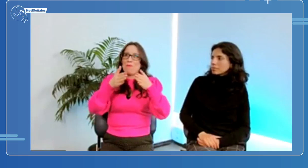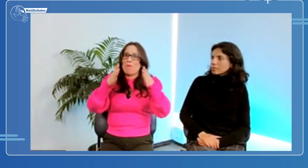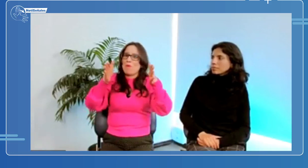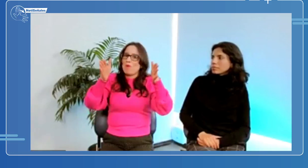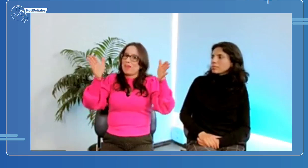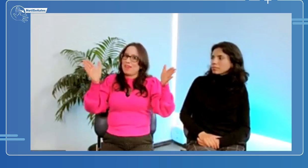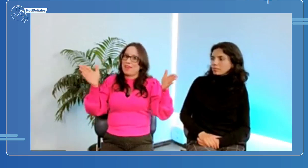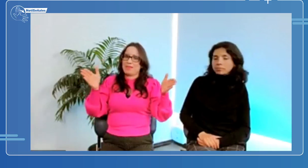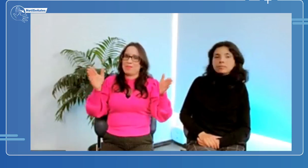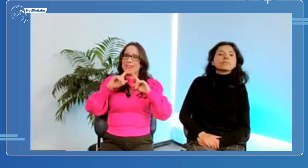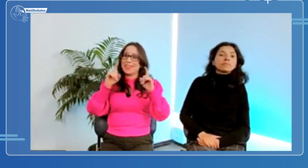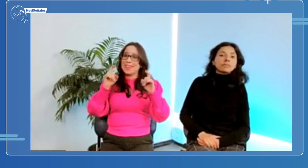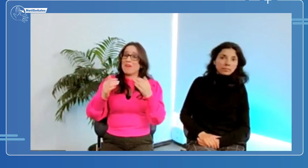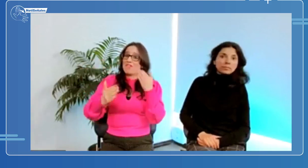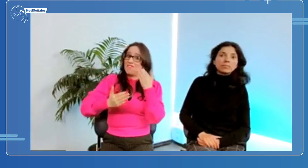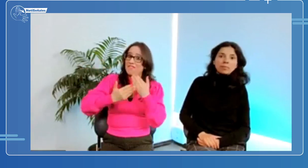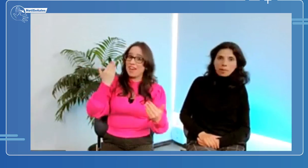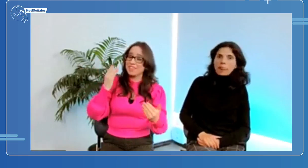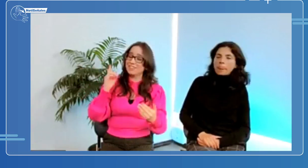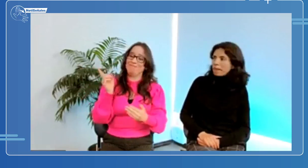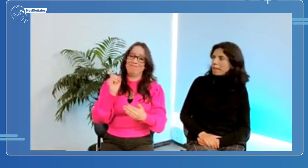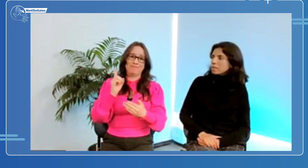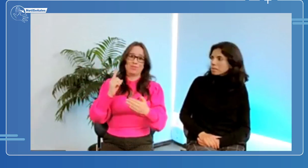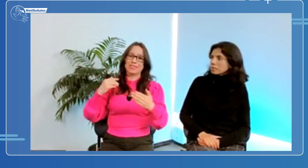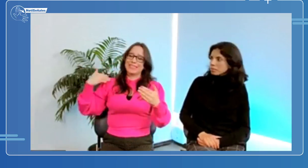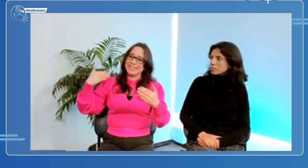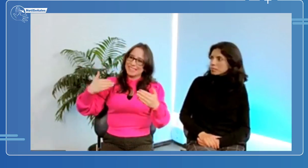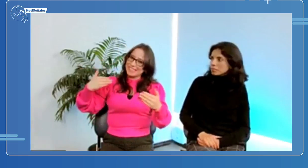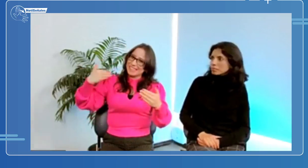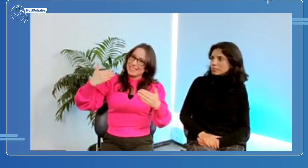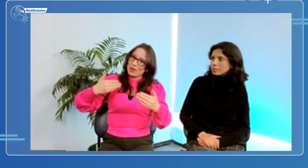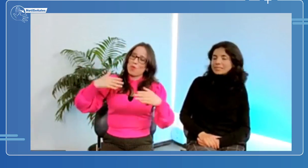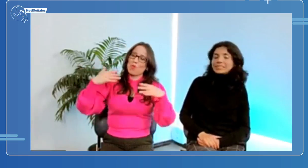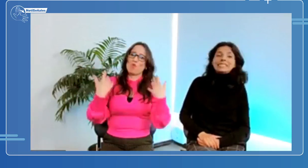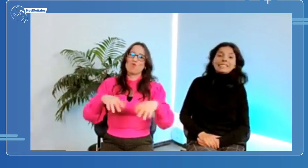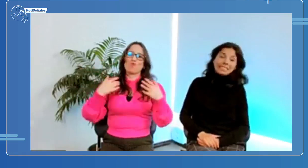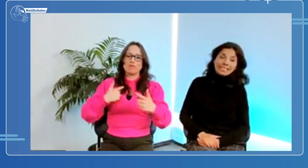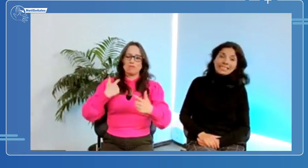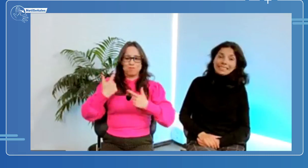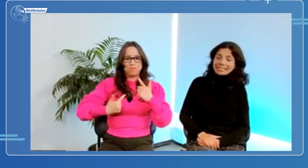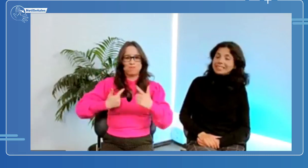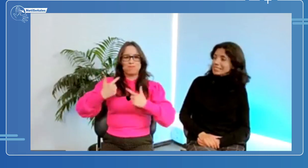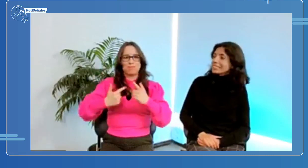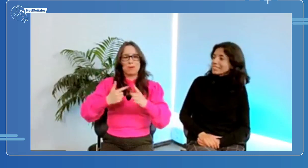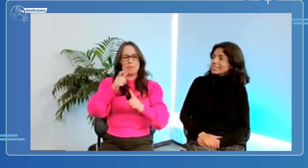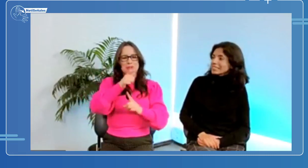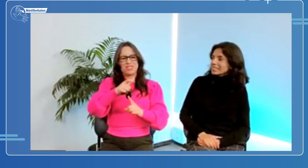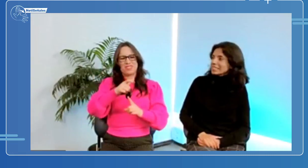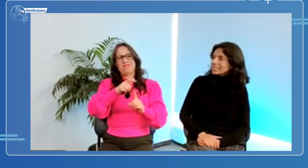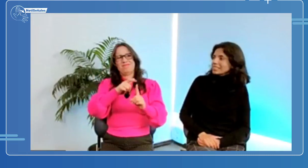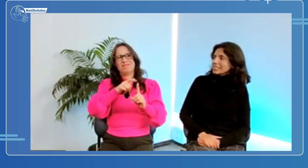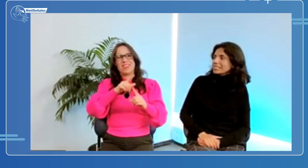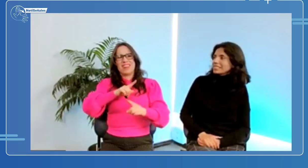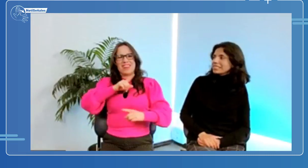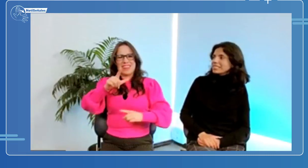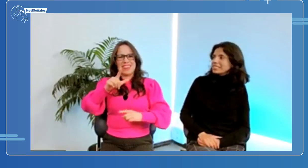personas sordas y que puedan acceder, ¿sí? No es un tema fácil, es un ejercicio, una lucha que lleva